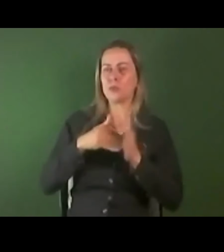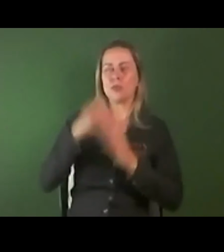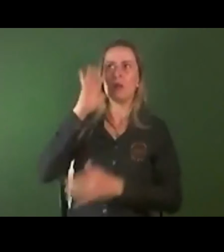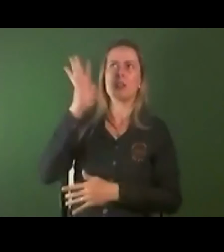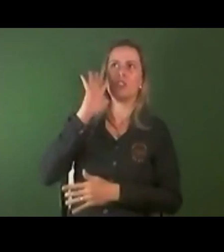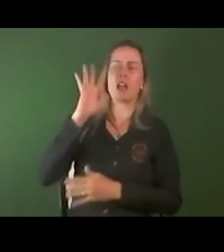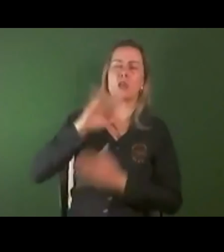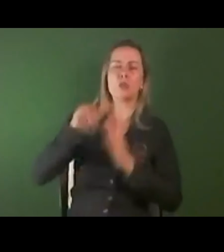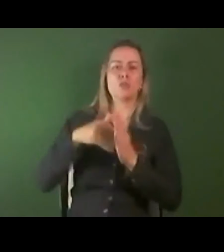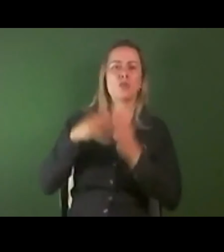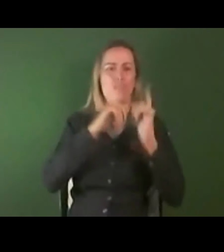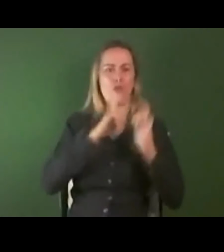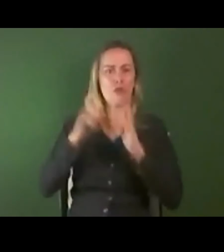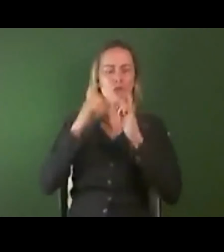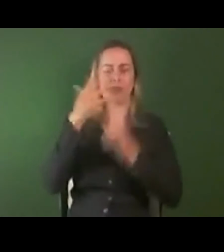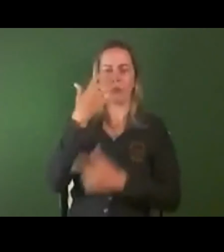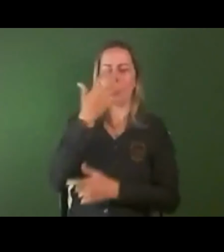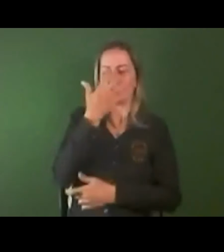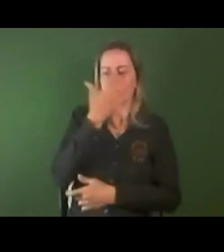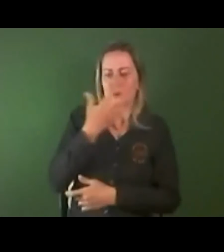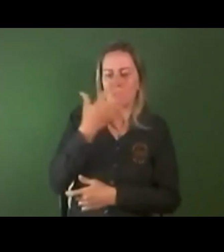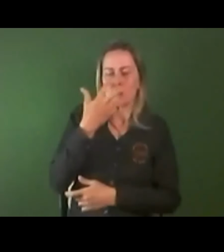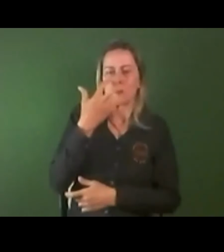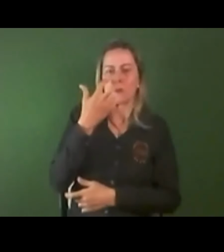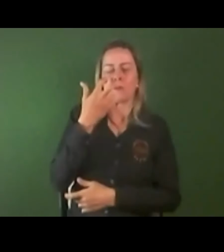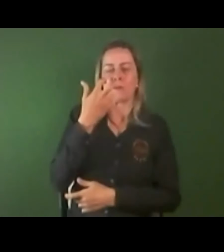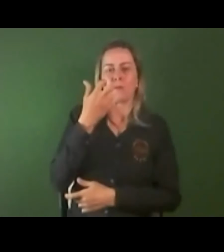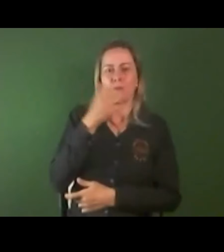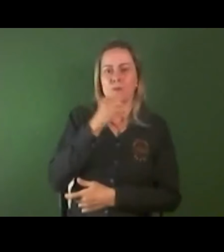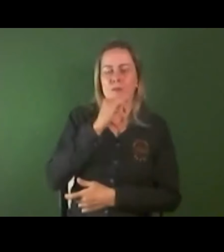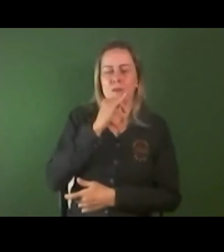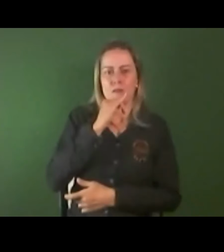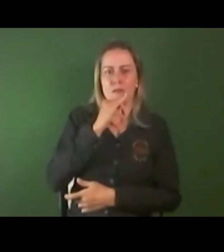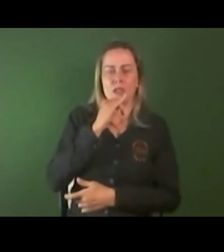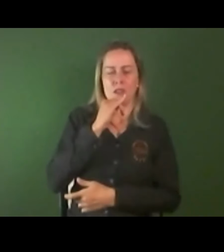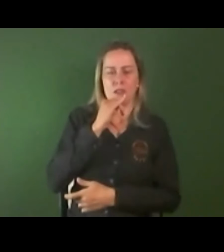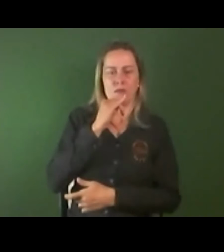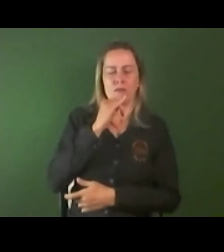porque ele vai se seduzir por negativos velados, por